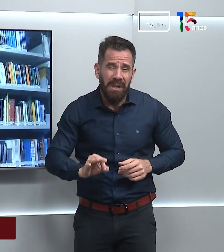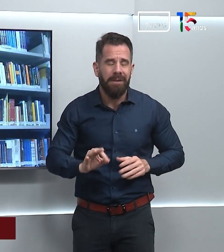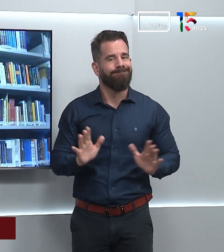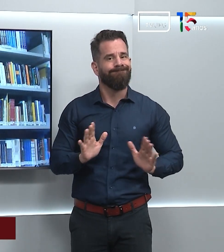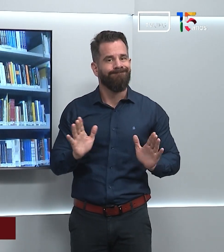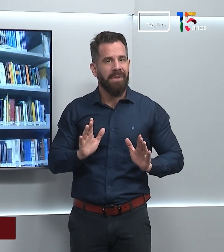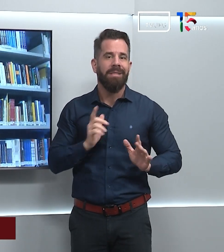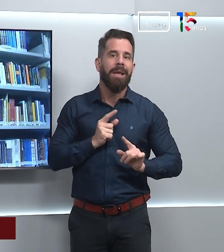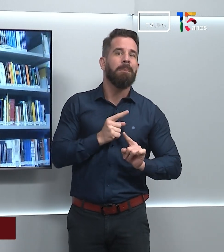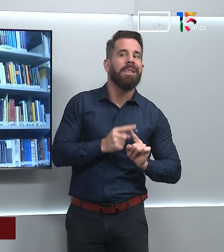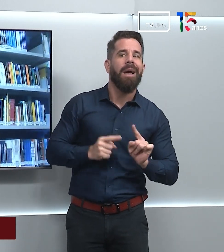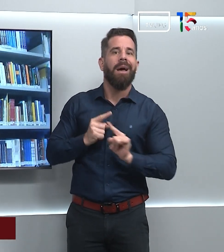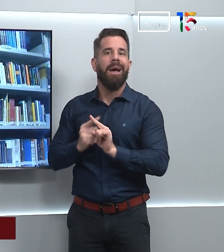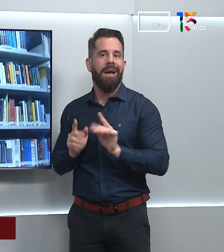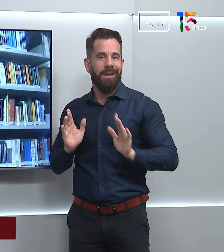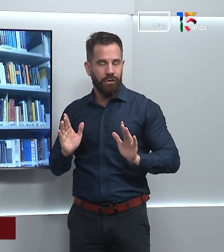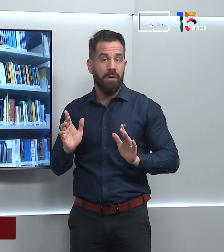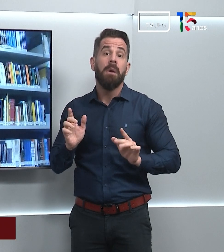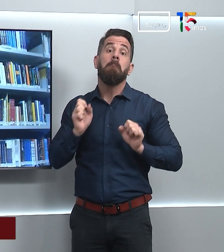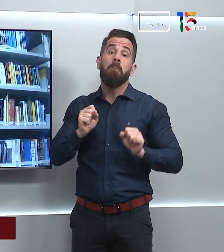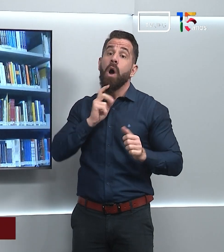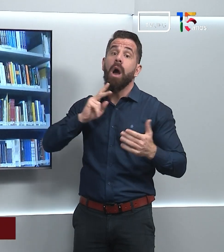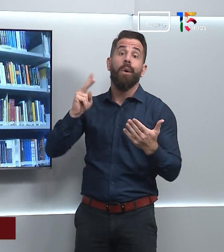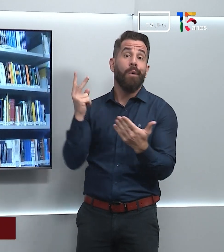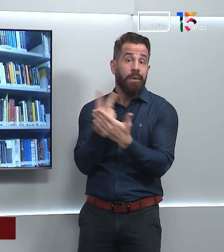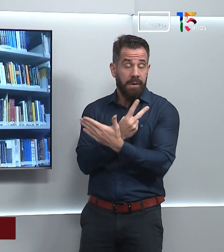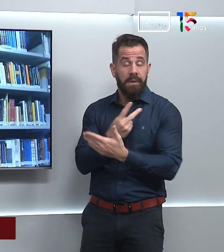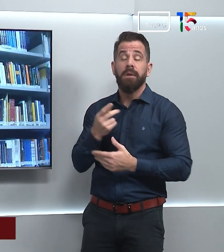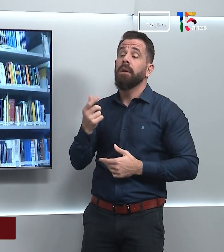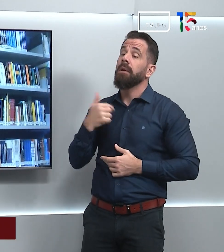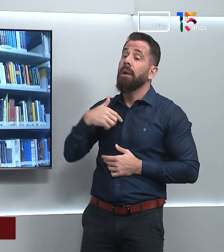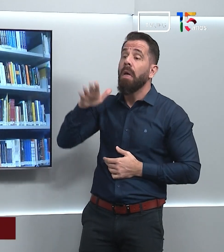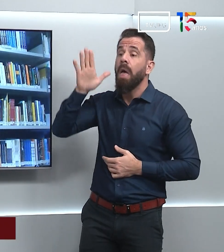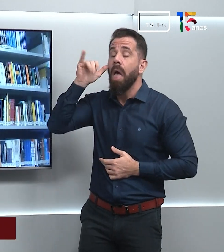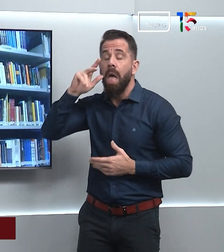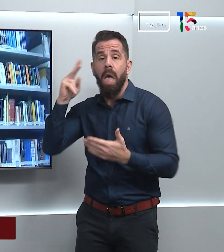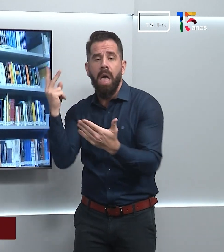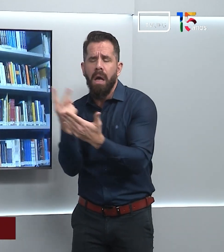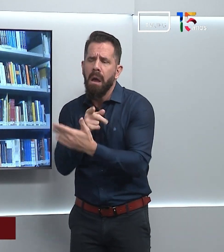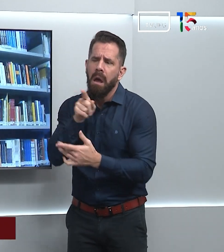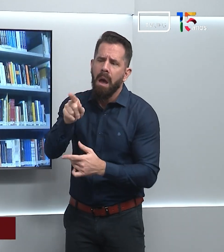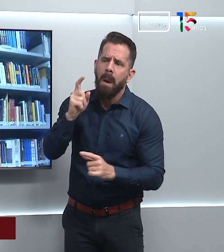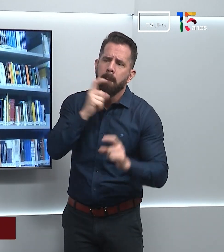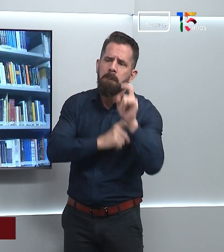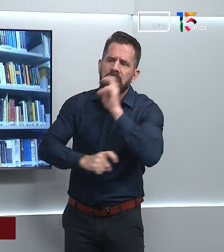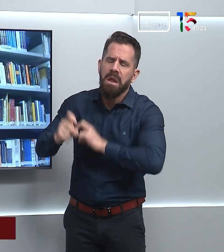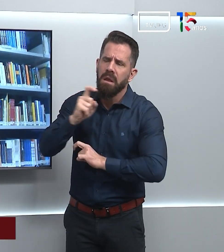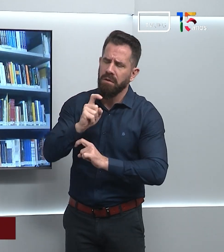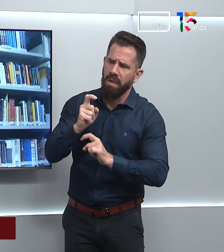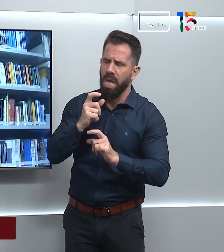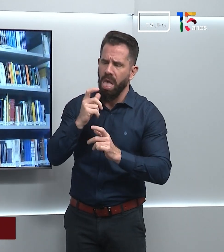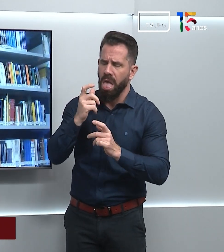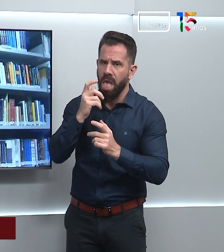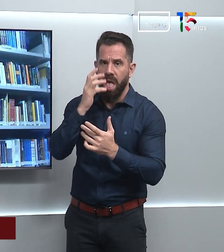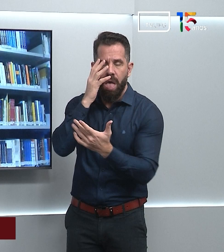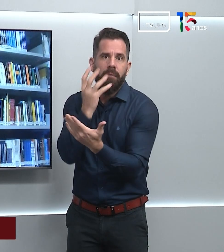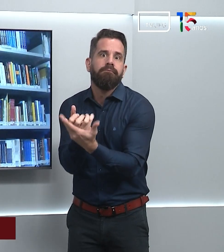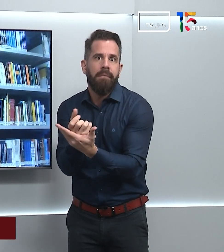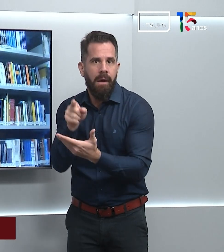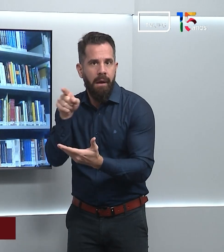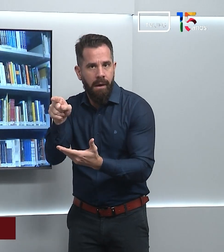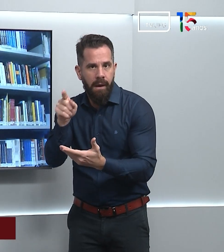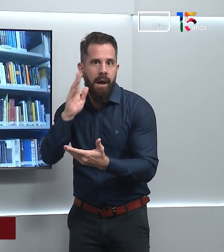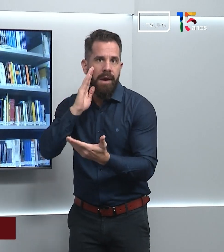ter contato com uma informação que não é verídica. Né? Ao entrar em contato com pessoas que gostam das mesmas coisas, ela